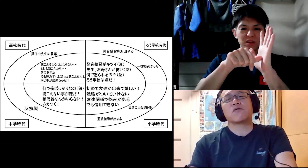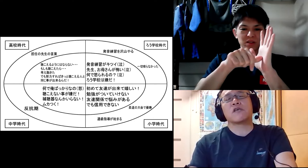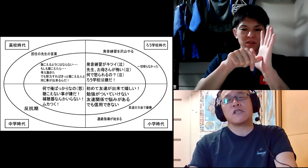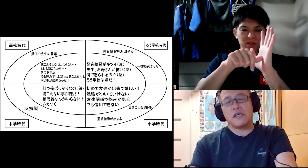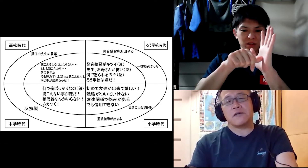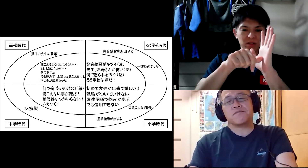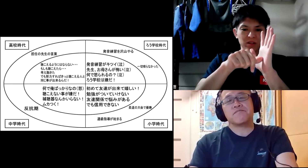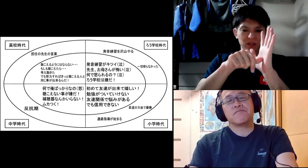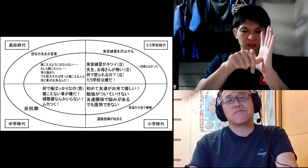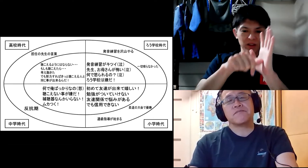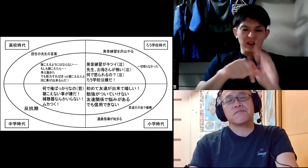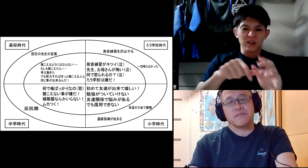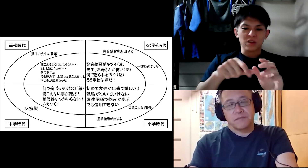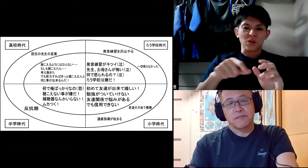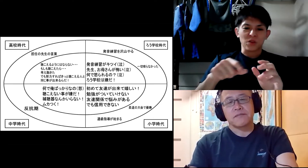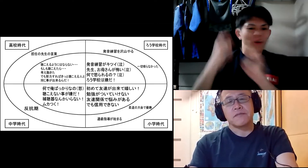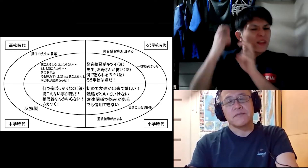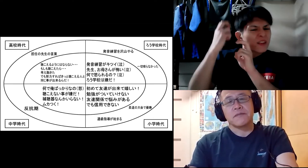始まった時に、